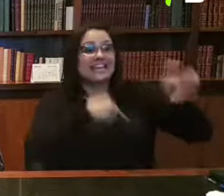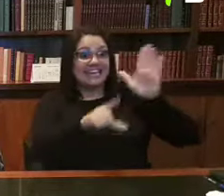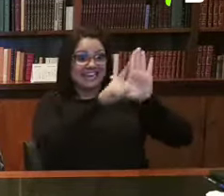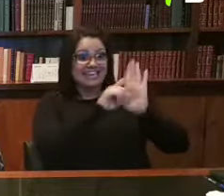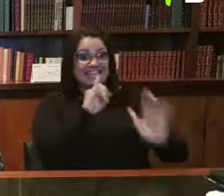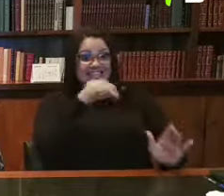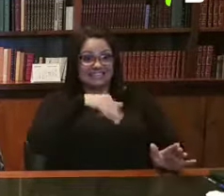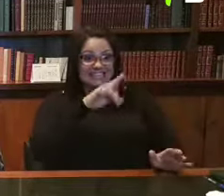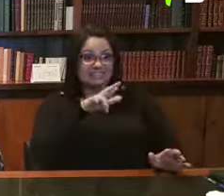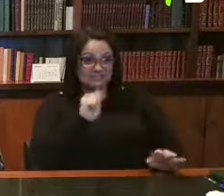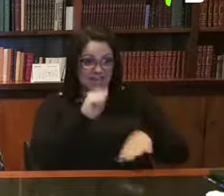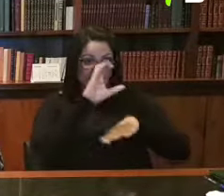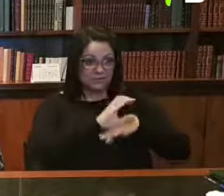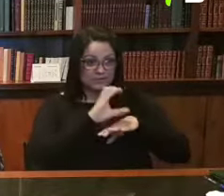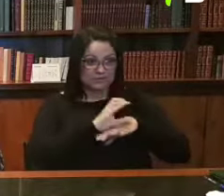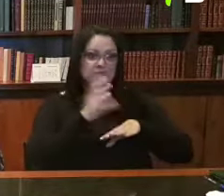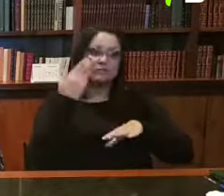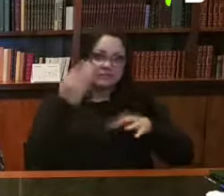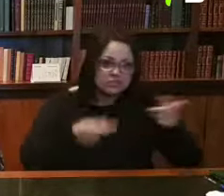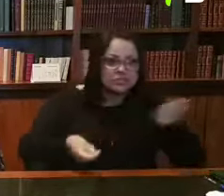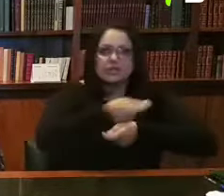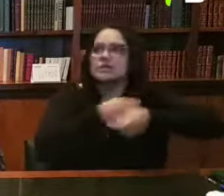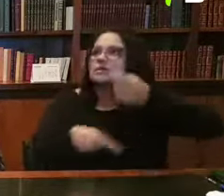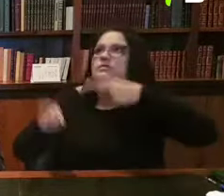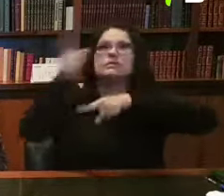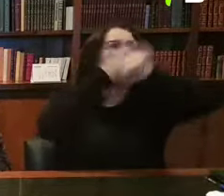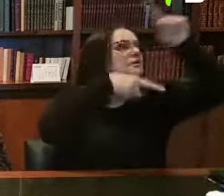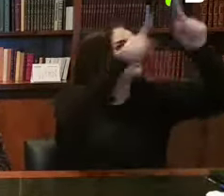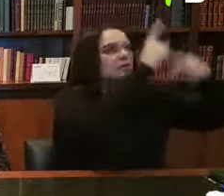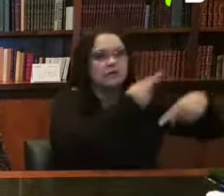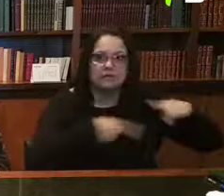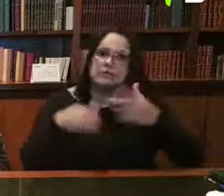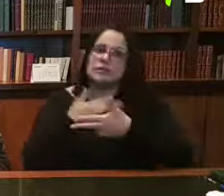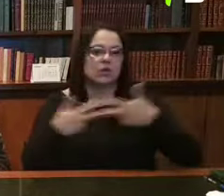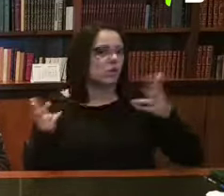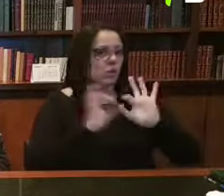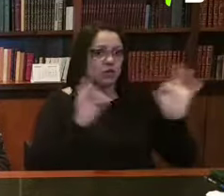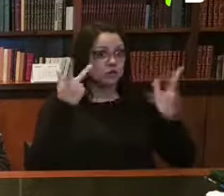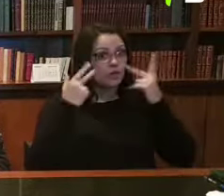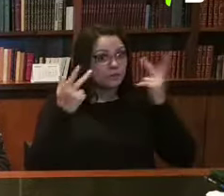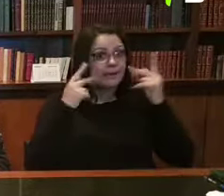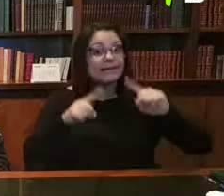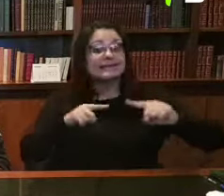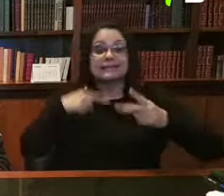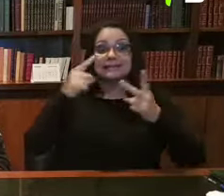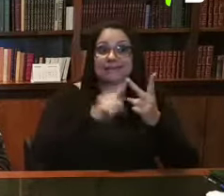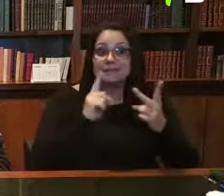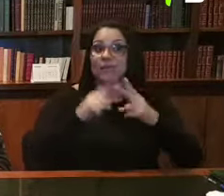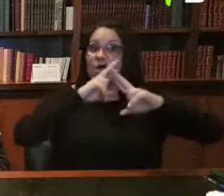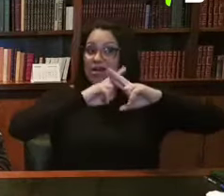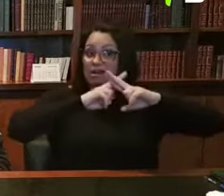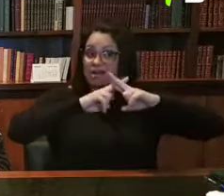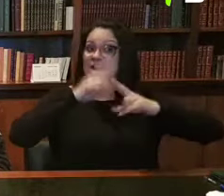200 milhões de redução do compulsório botar o dinheiro circulando na economia os bancos para não ter que eles bancário tá corrido não tem nada logo depois da caixa